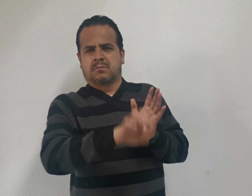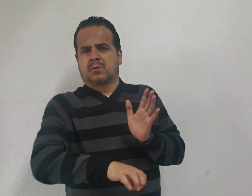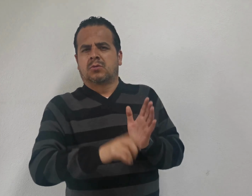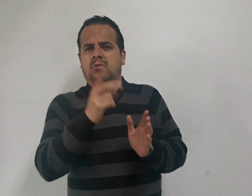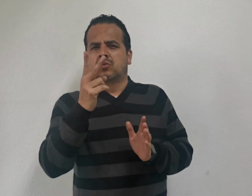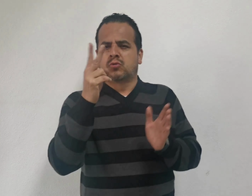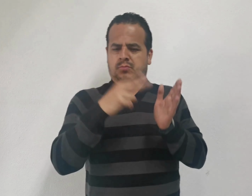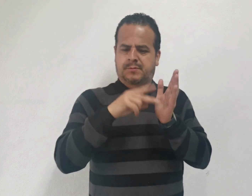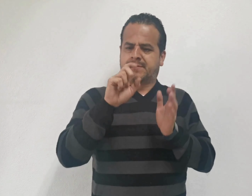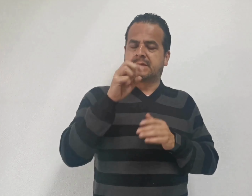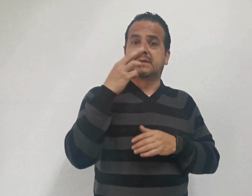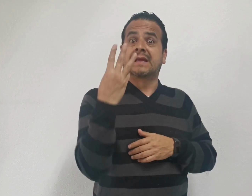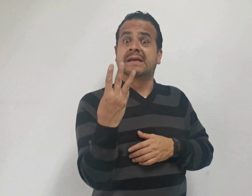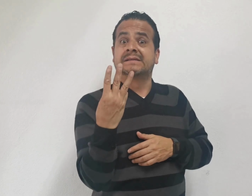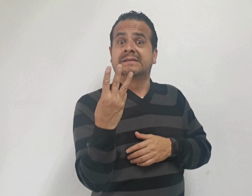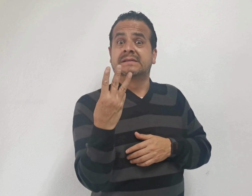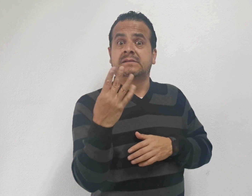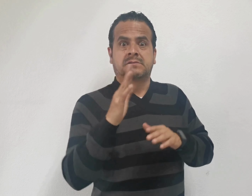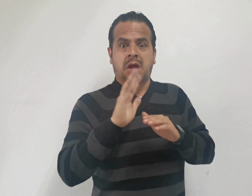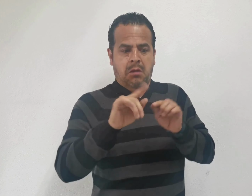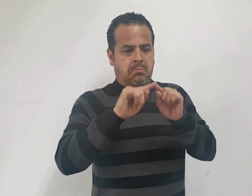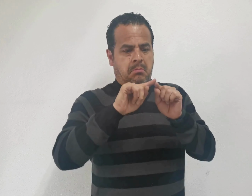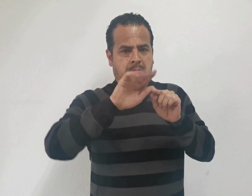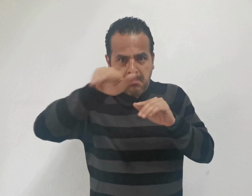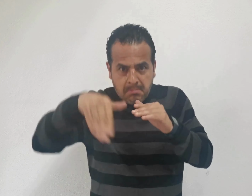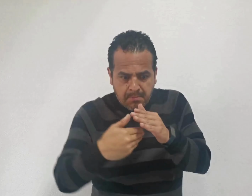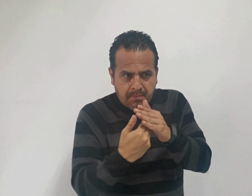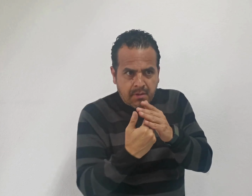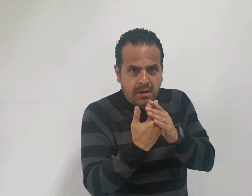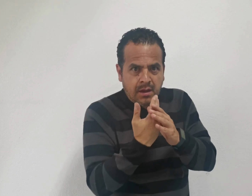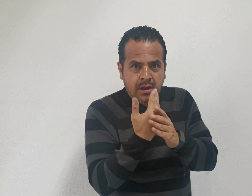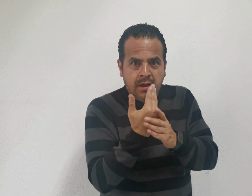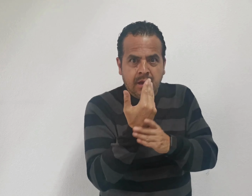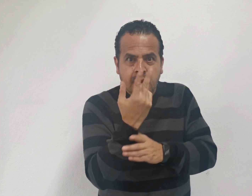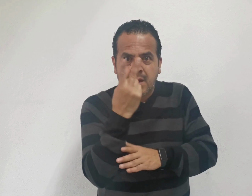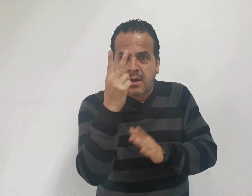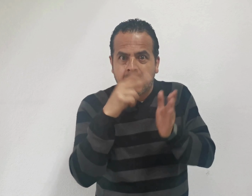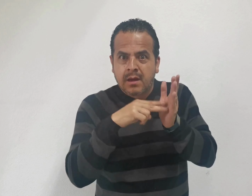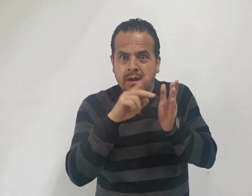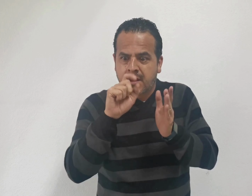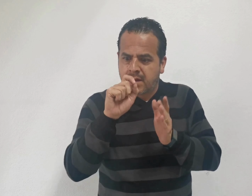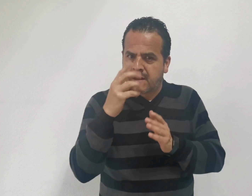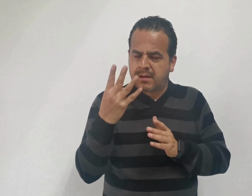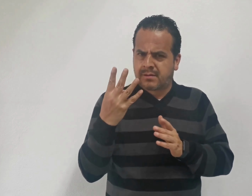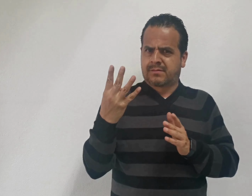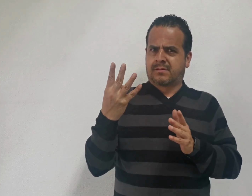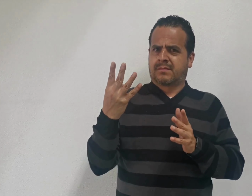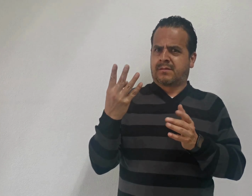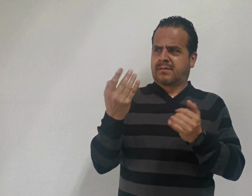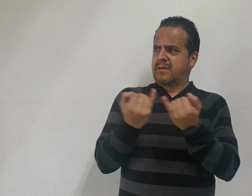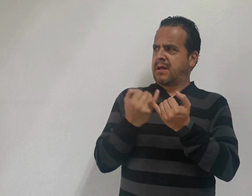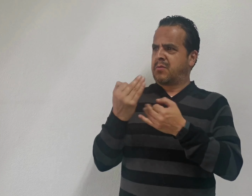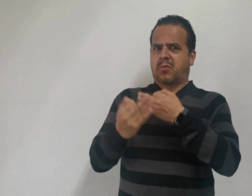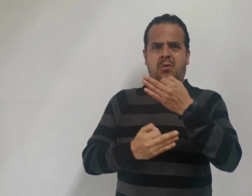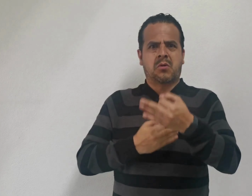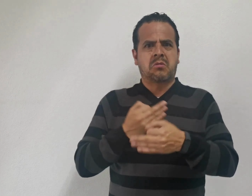como poder hacer una pausa real sino más bien pues es hoy es 2023 y ya amanecemos porque Bueno ni nos dormimos